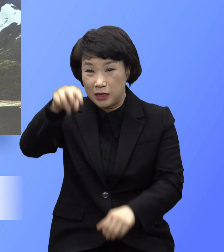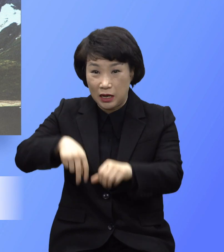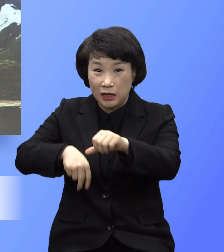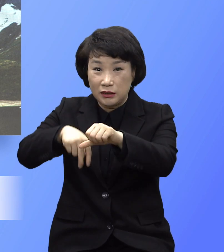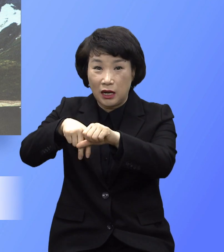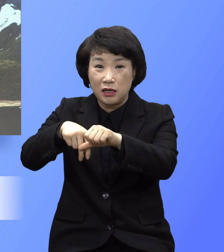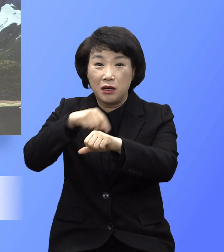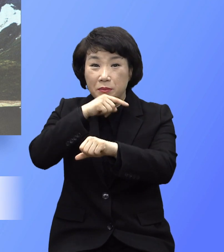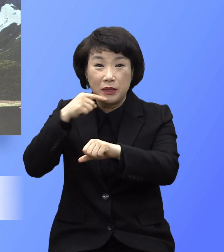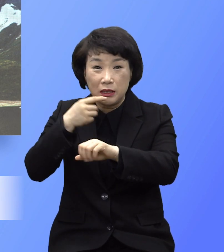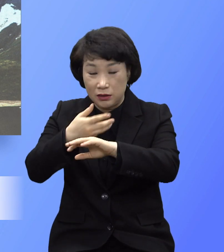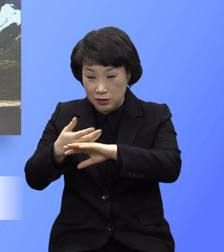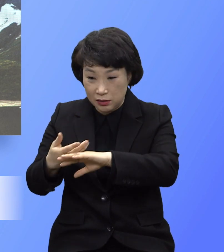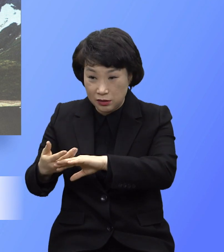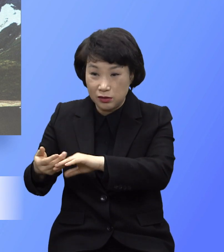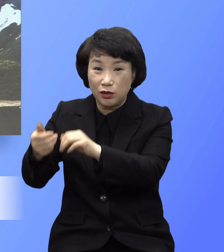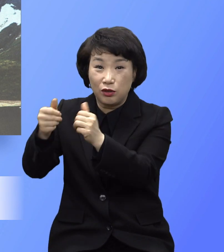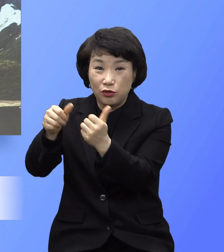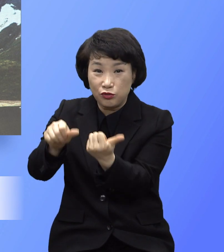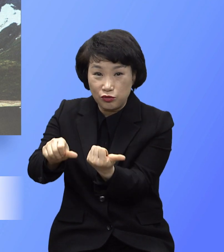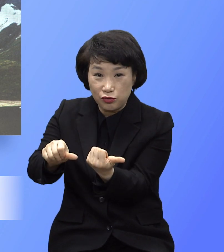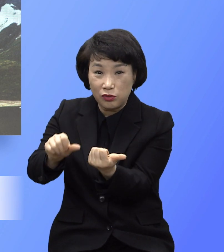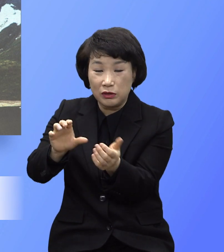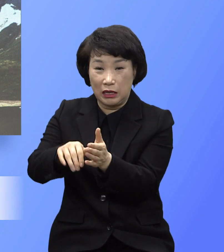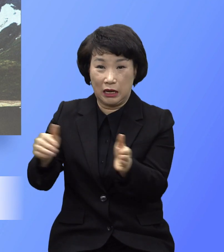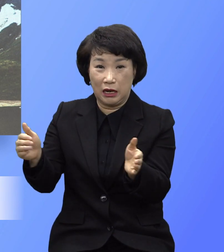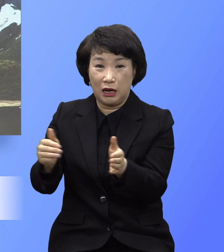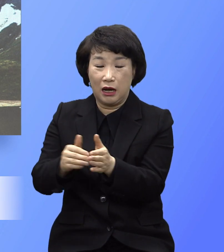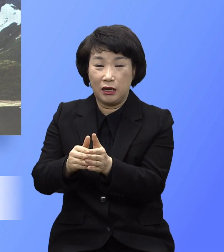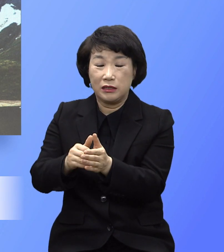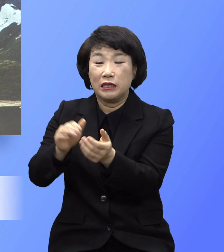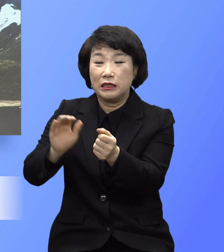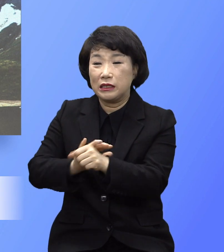십자가에서 피 흘려 죽기까지